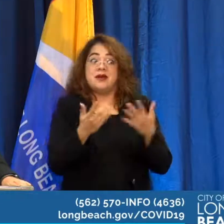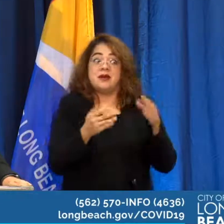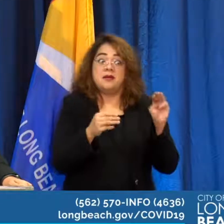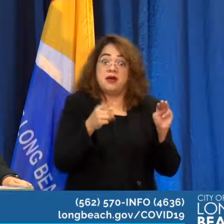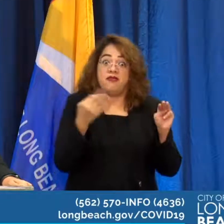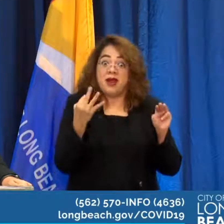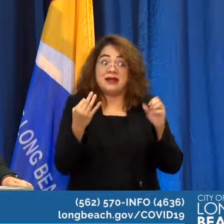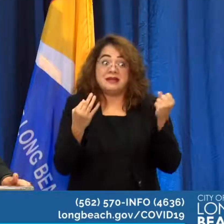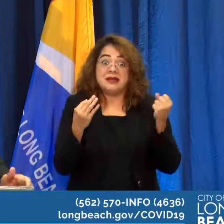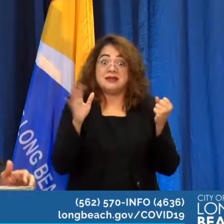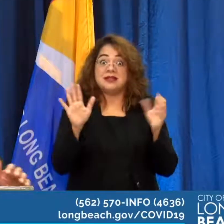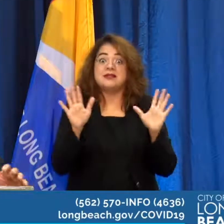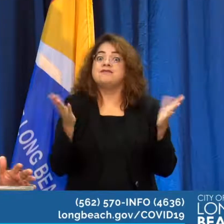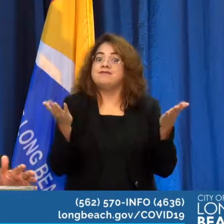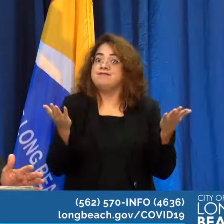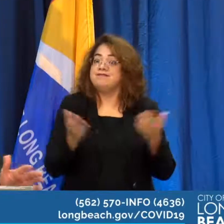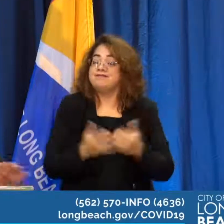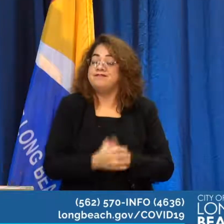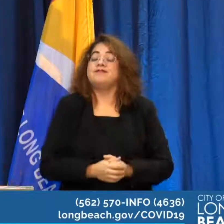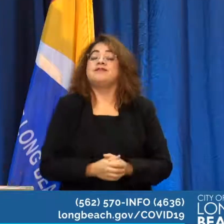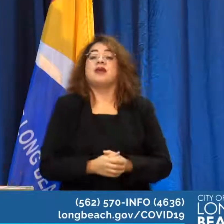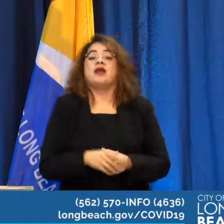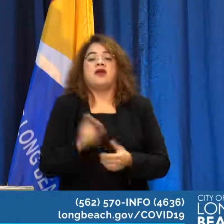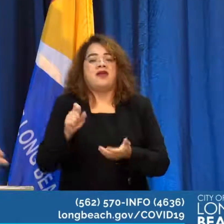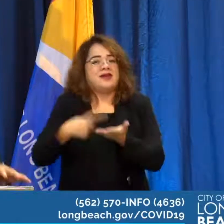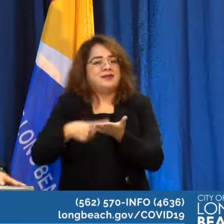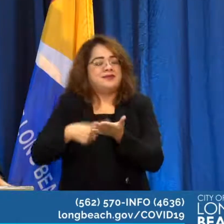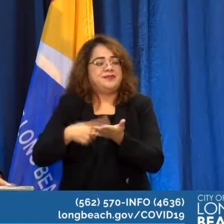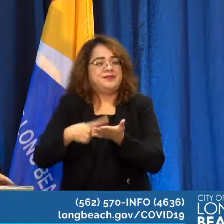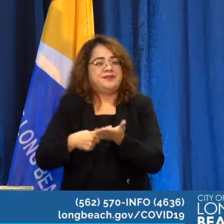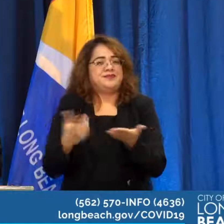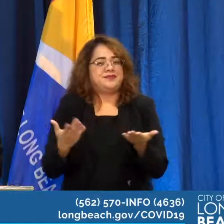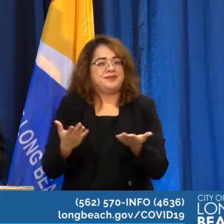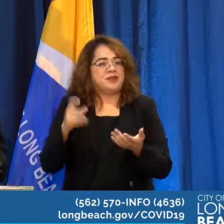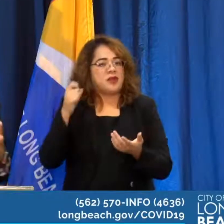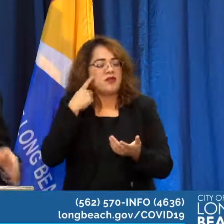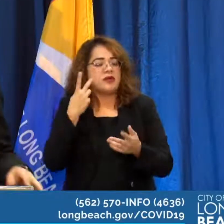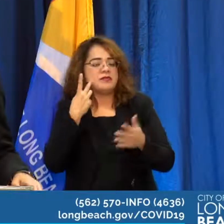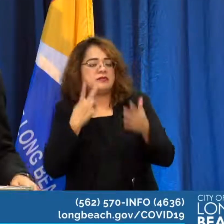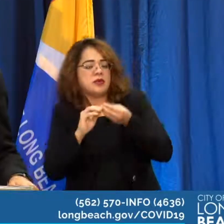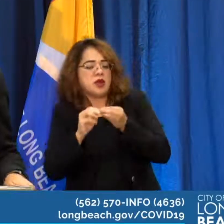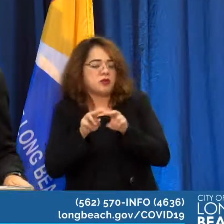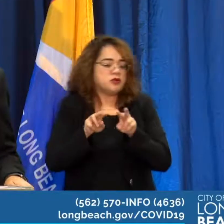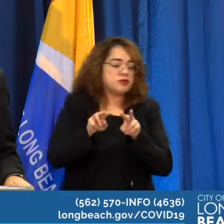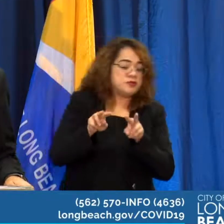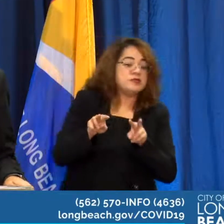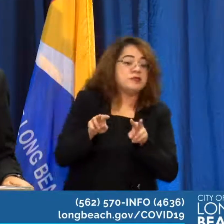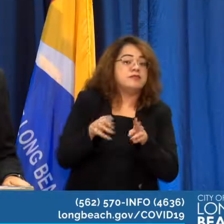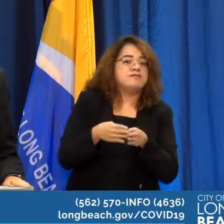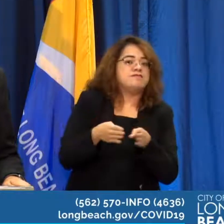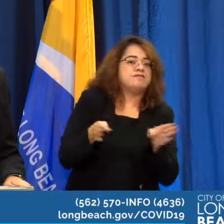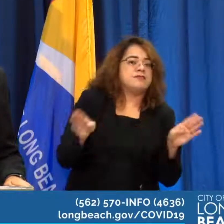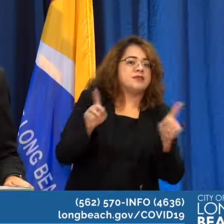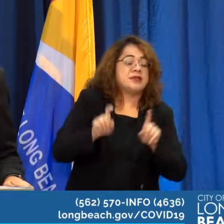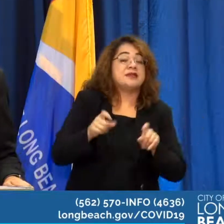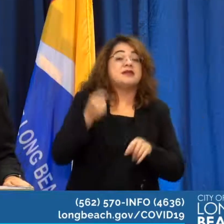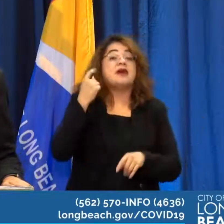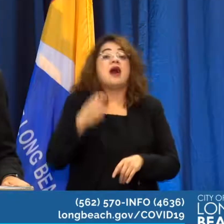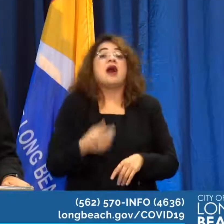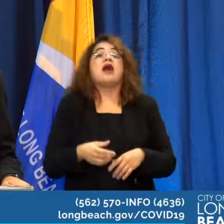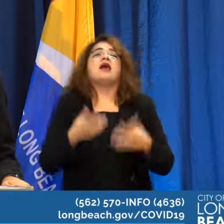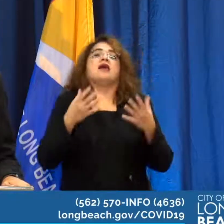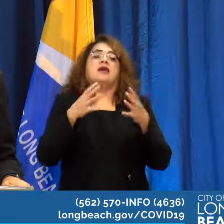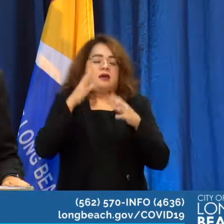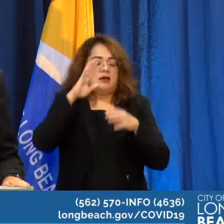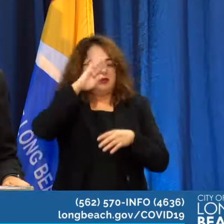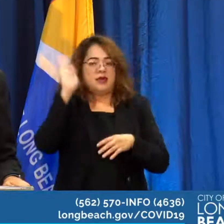que restaurantes van a tener que cerrar su operación para comer afuera, y esto está afectando a los que